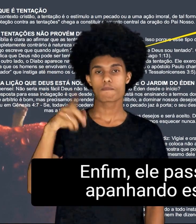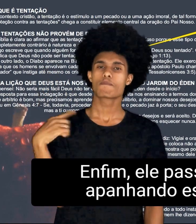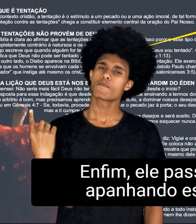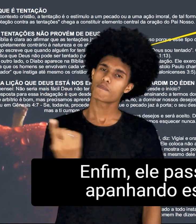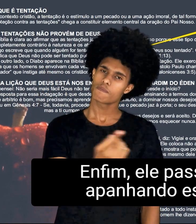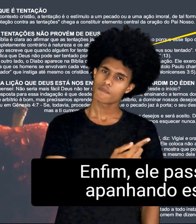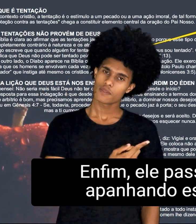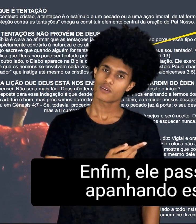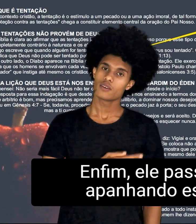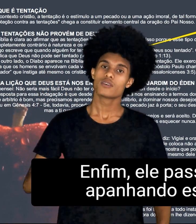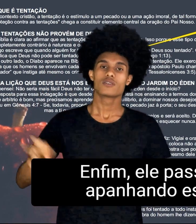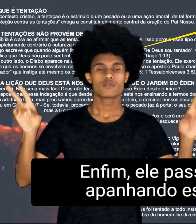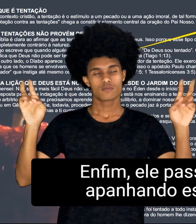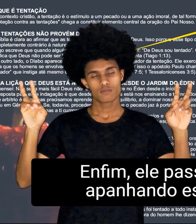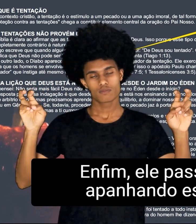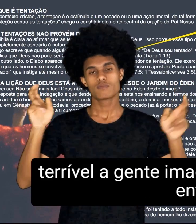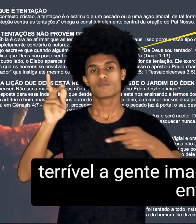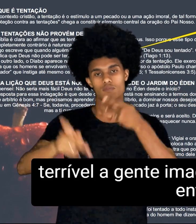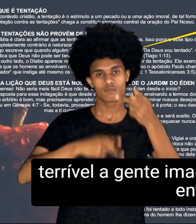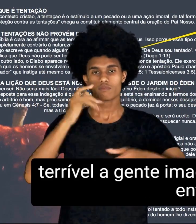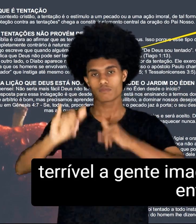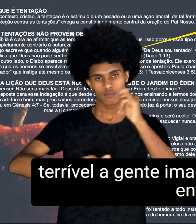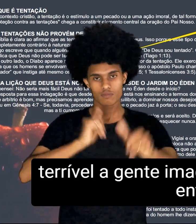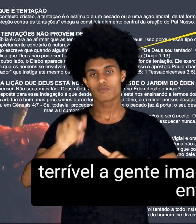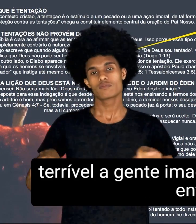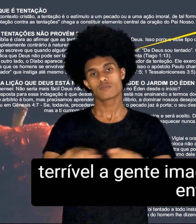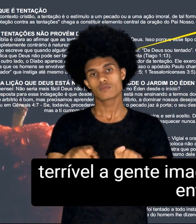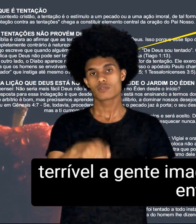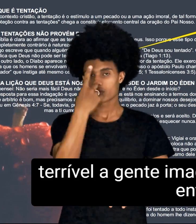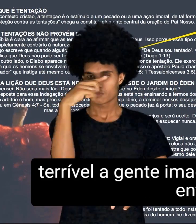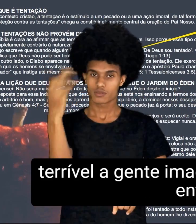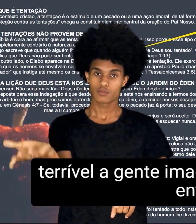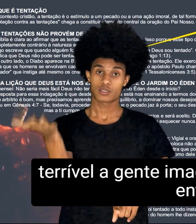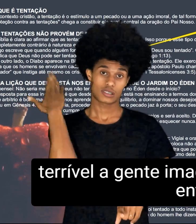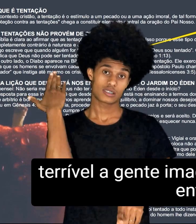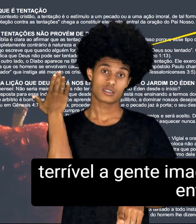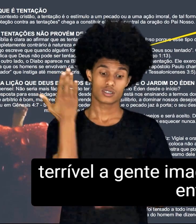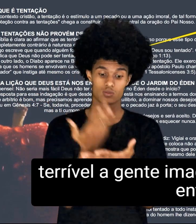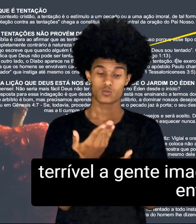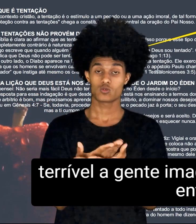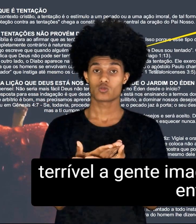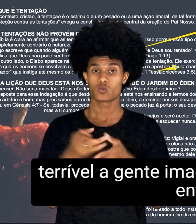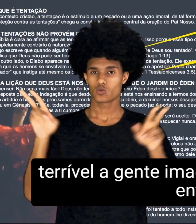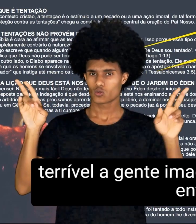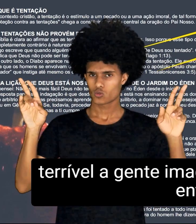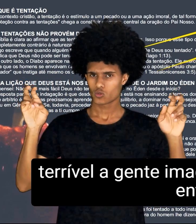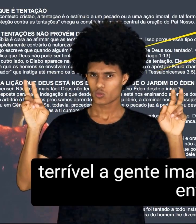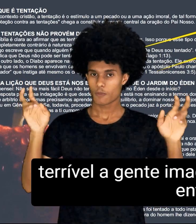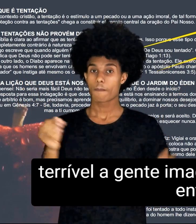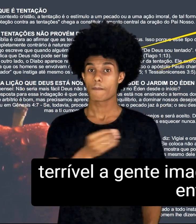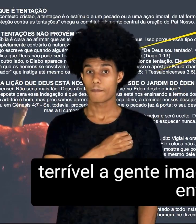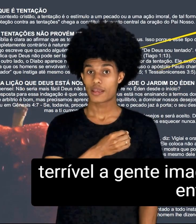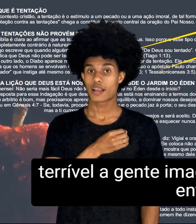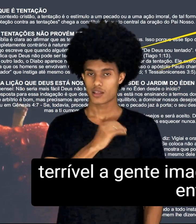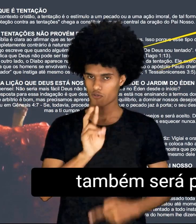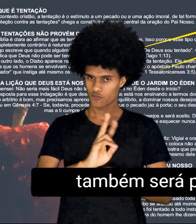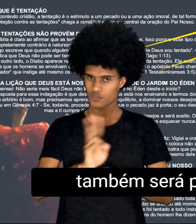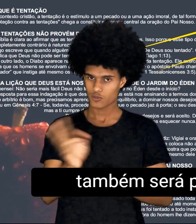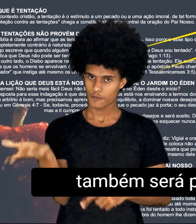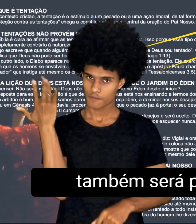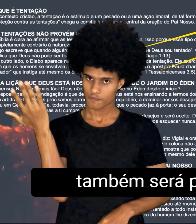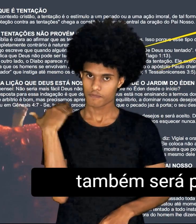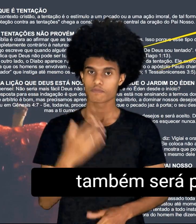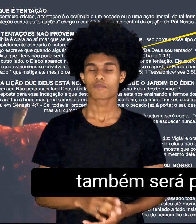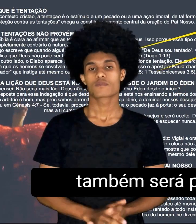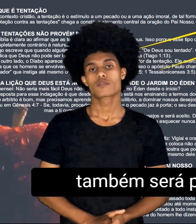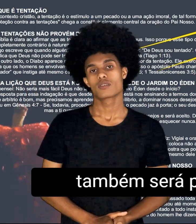madrugada inteira apanhando e estava sendo crucificado. É terrível a gente imaginar. Se com Jesus foi assim, então com nós também será,